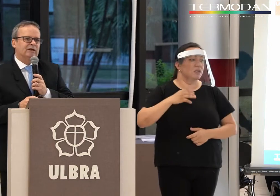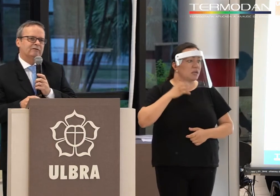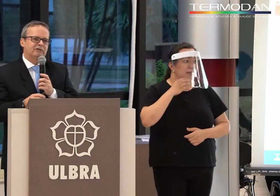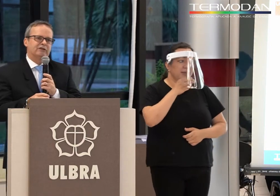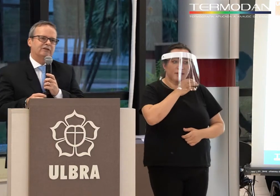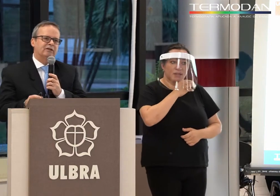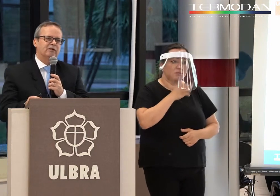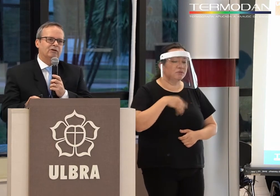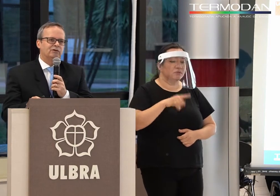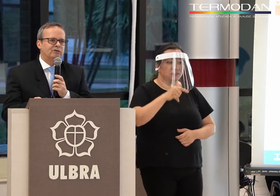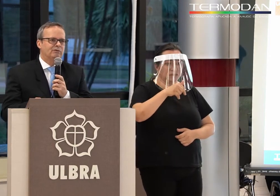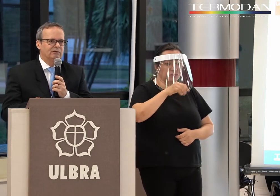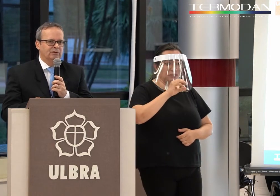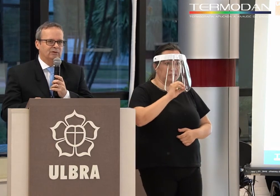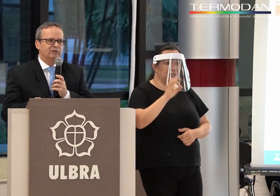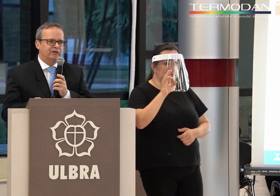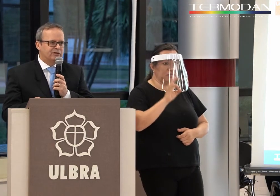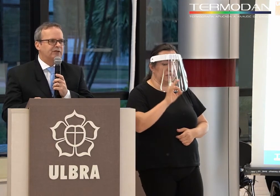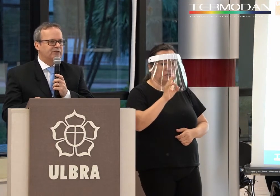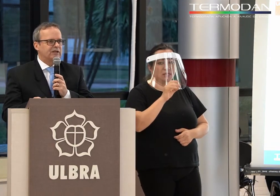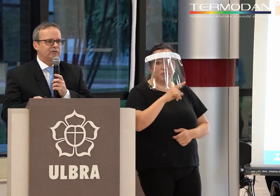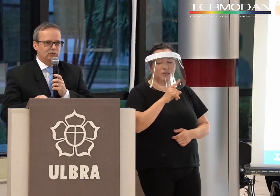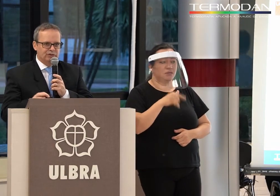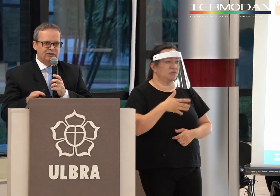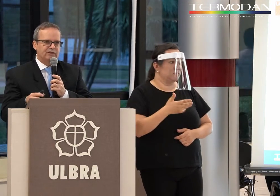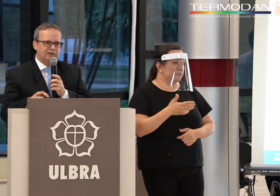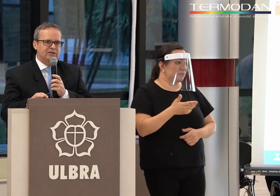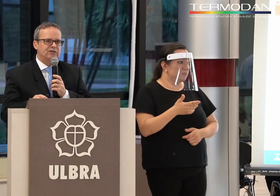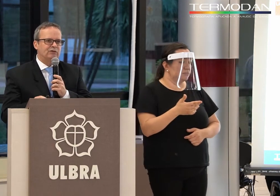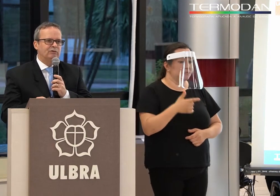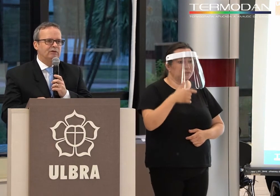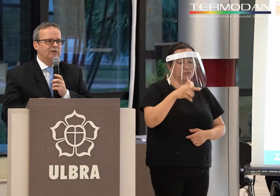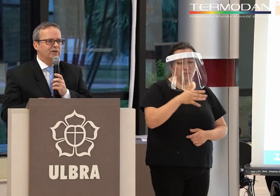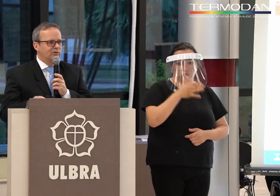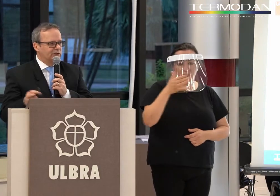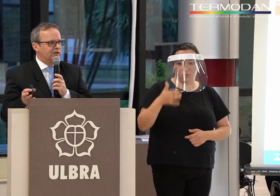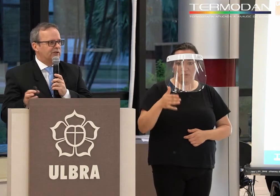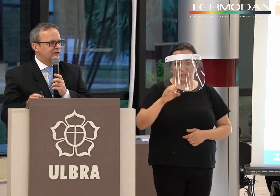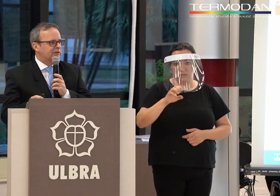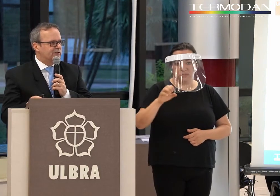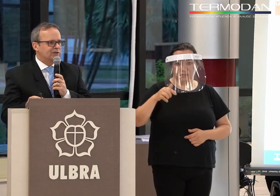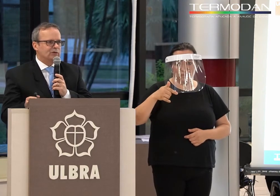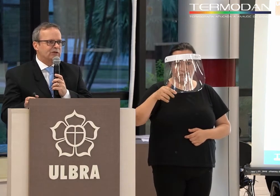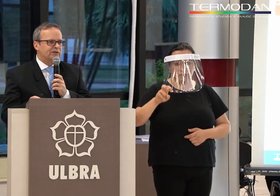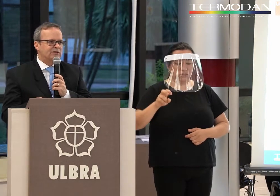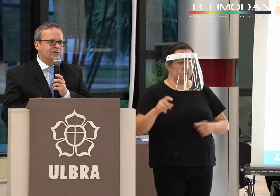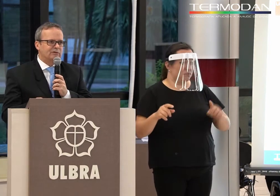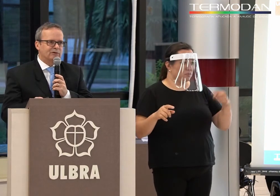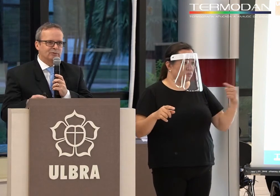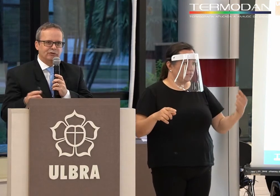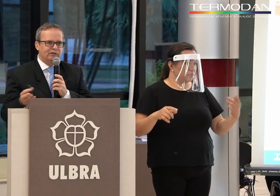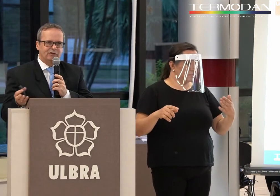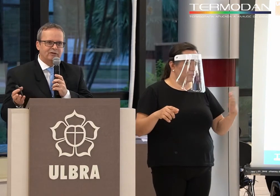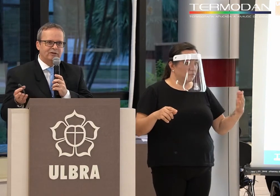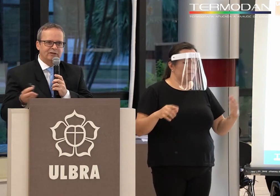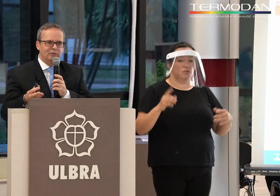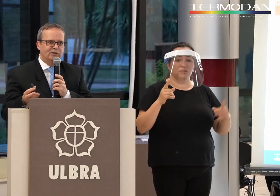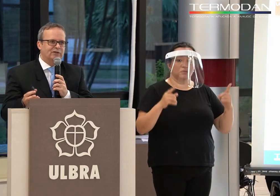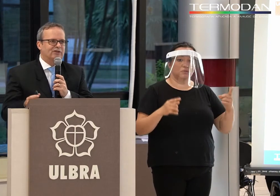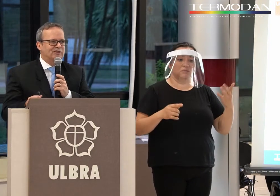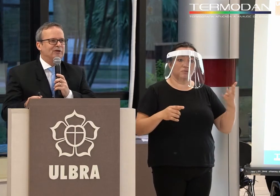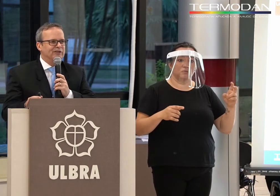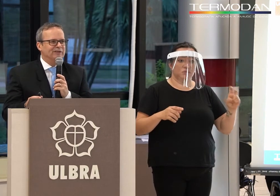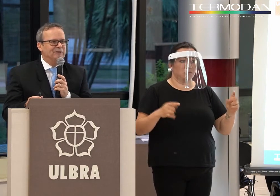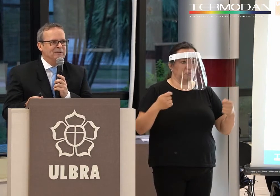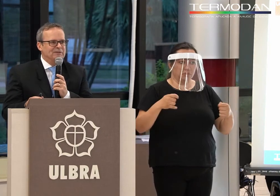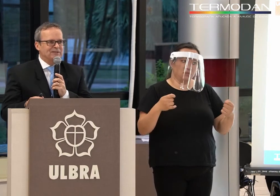dele era 70 graus, o da esquerda estava em torno de 75 e o da direita estava 145. Então não precisa de ter bola